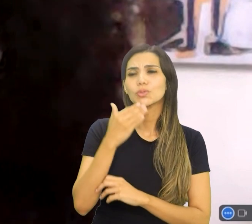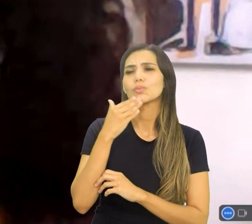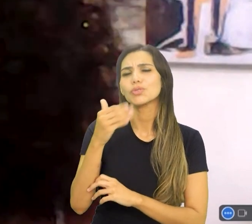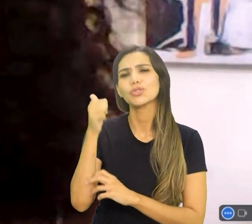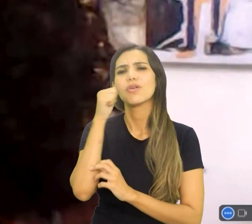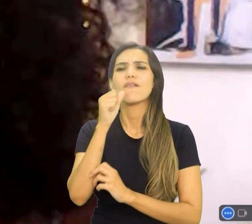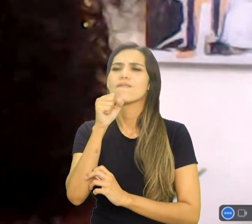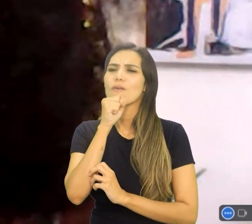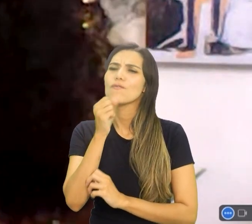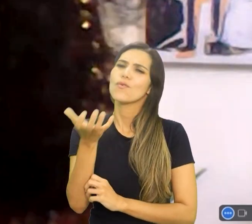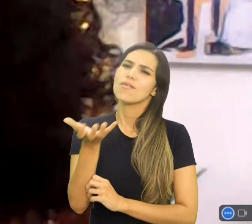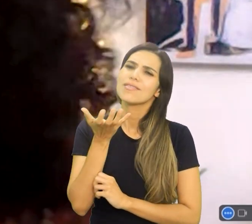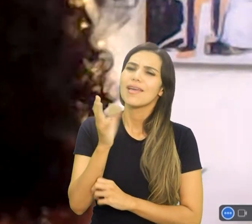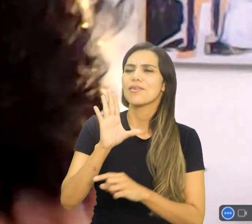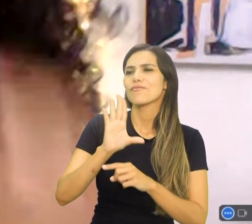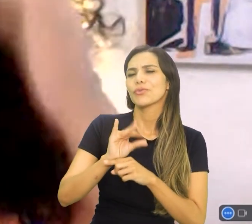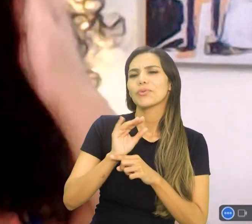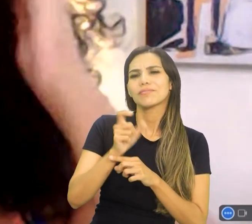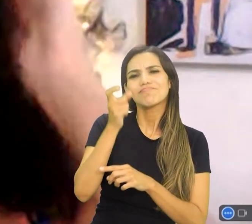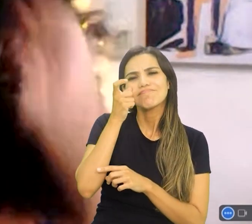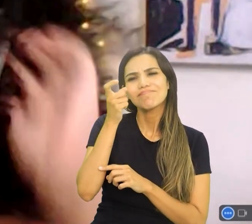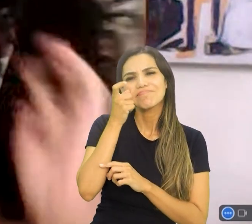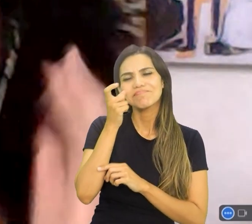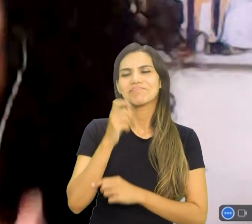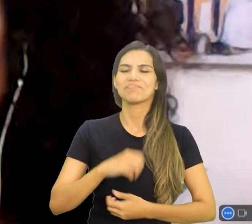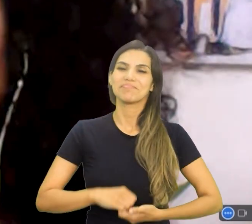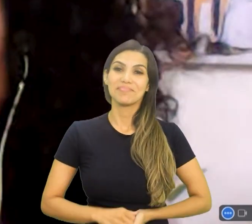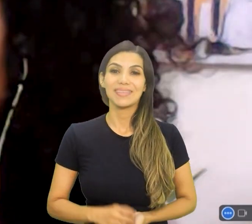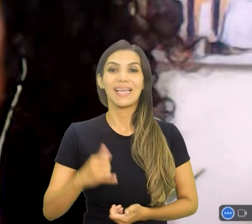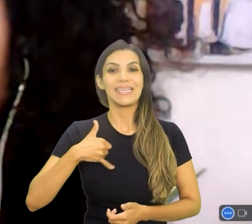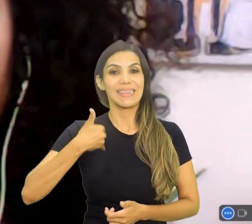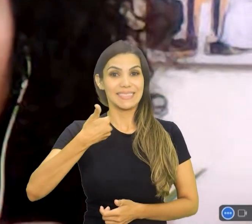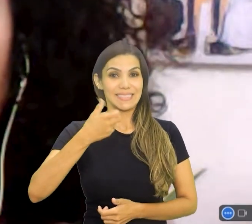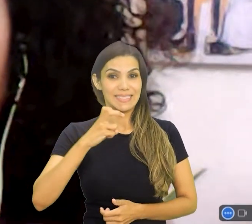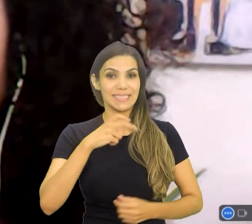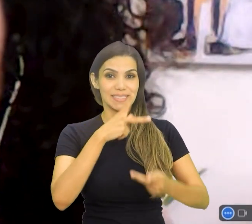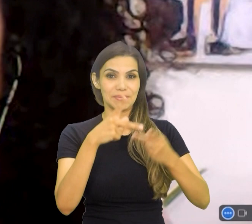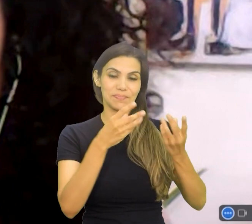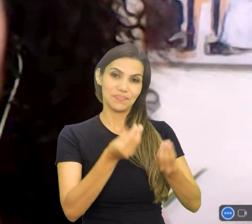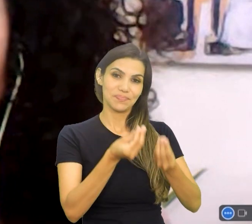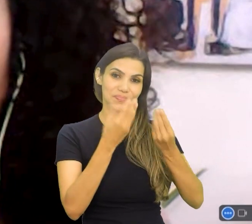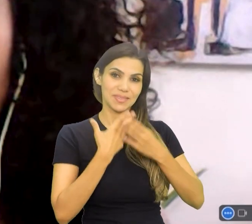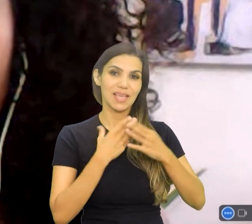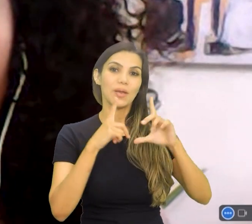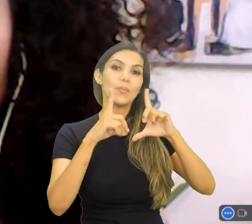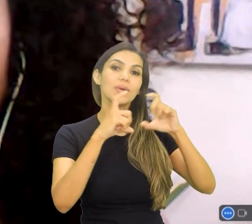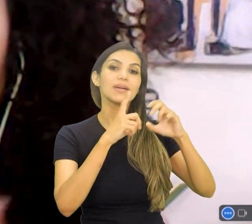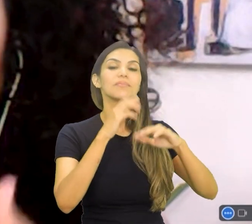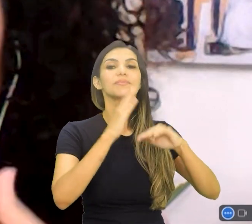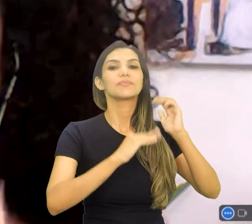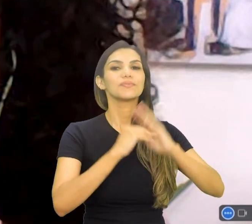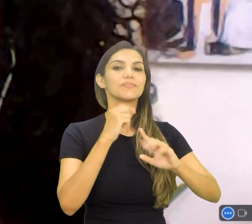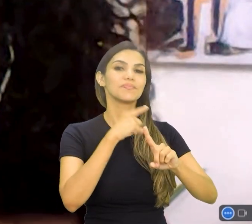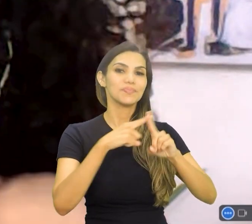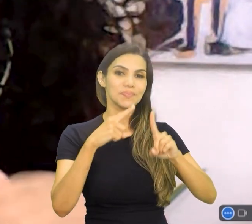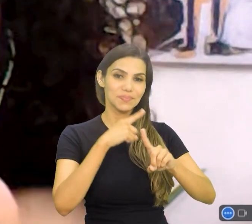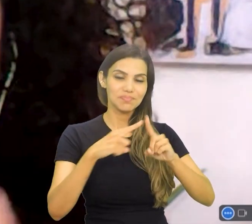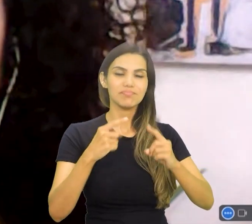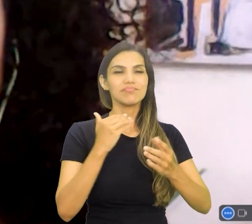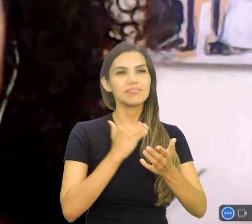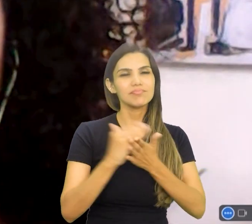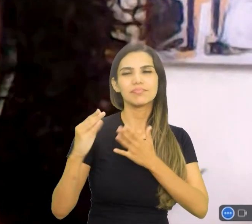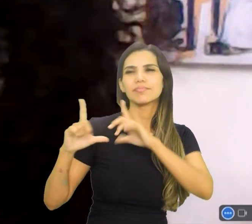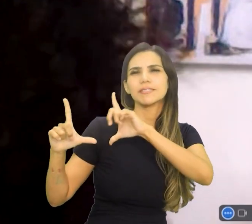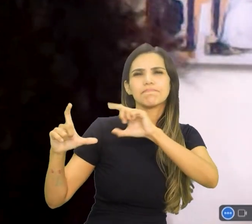que eu sempre via quase todo final de semana. E aos 15 anos eu ganhei uma câmera semi-profissional e eu comecei